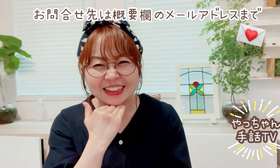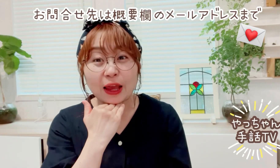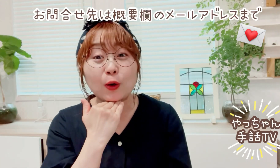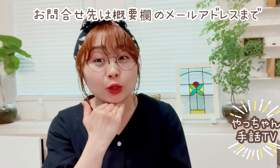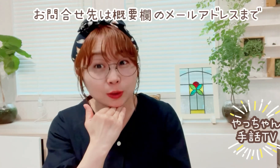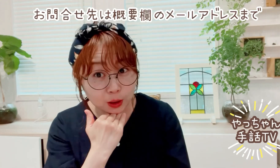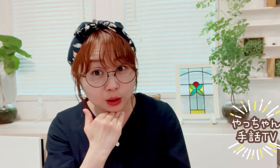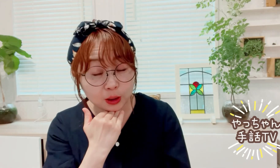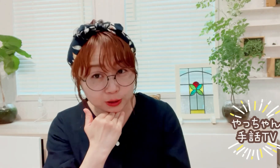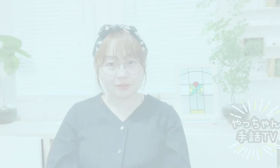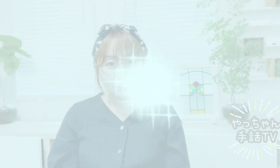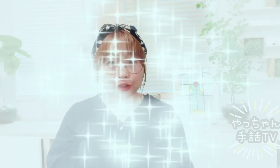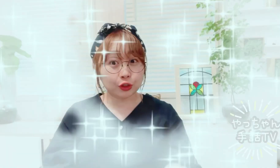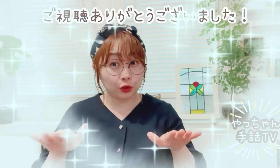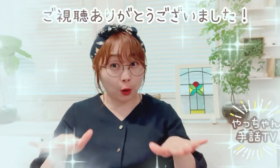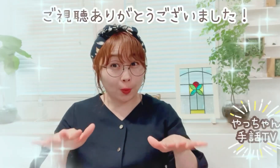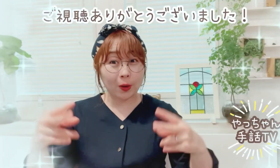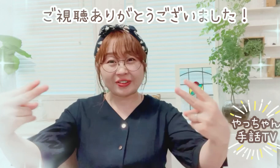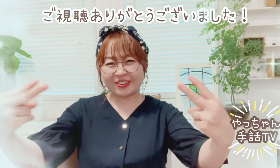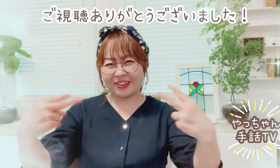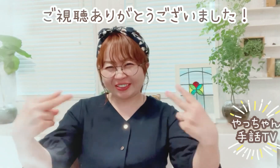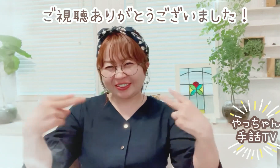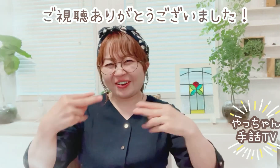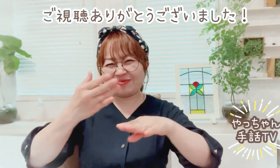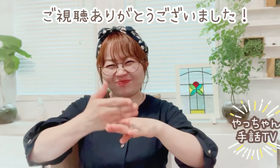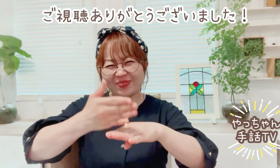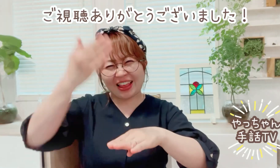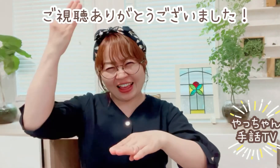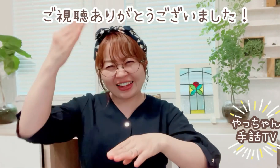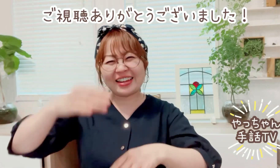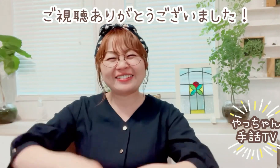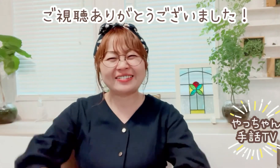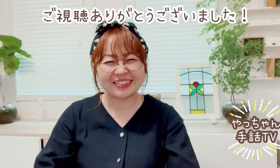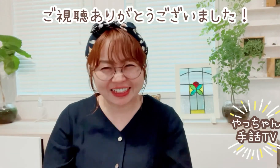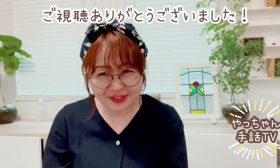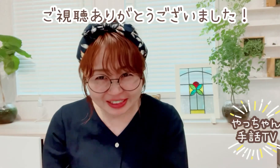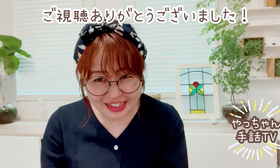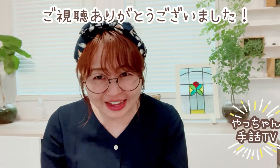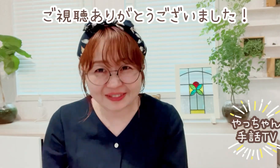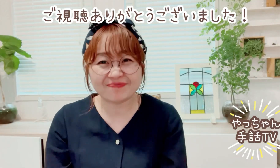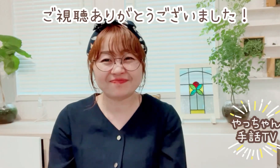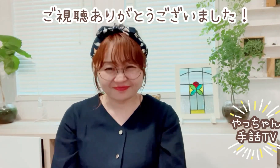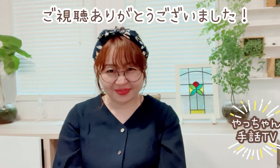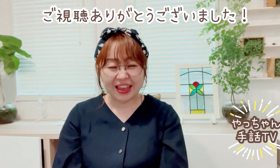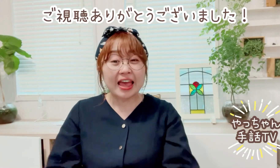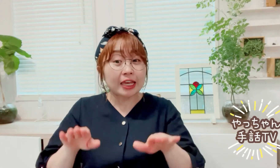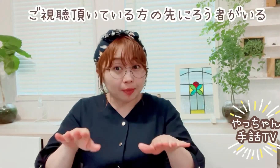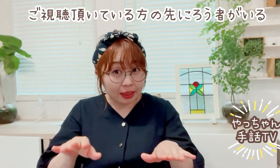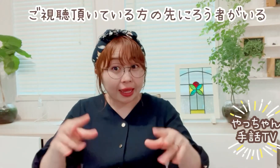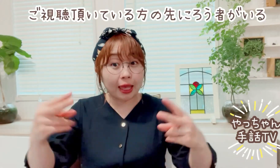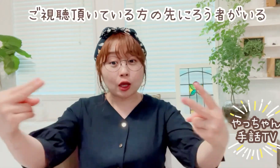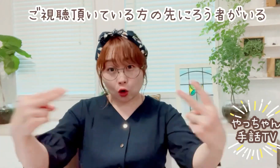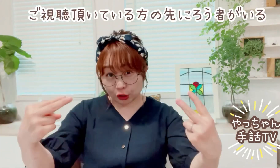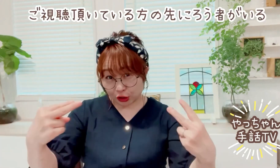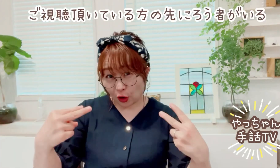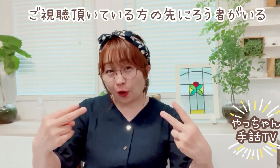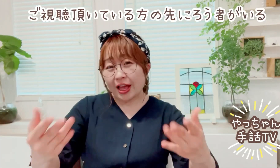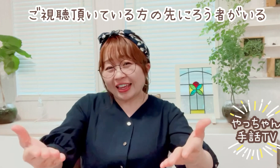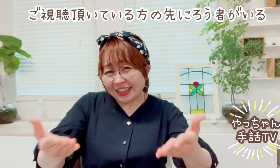しております。今日もご視聴ありがとうございました。今ね、ご視聴